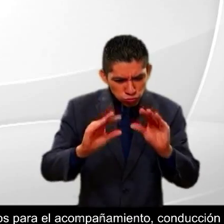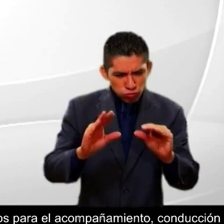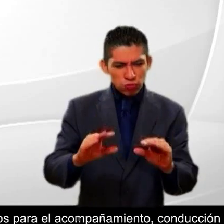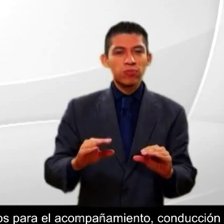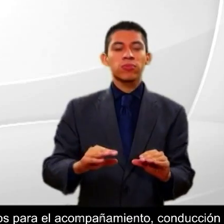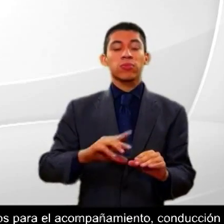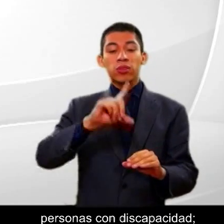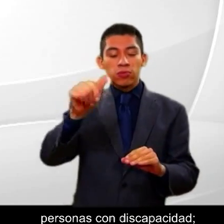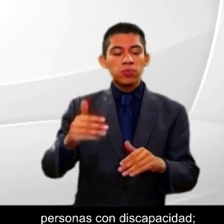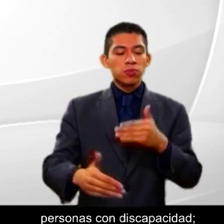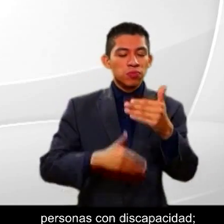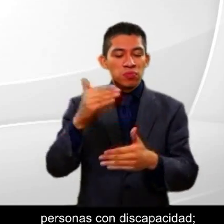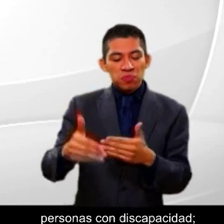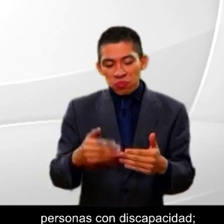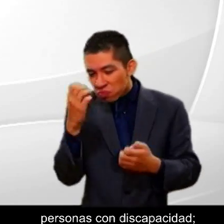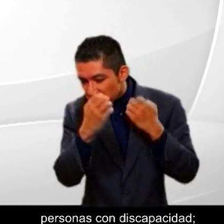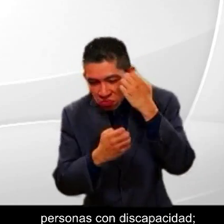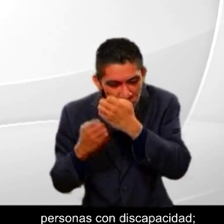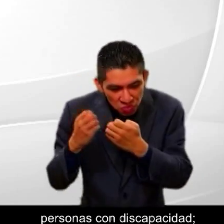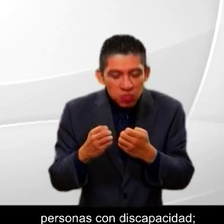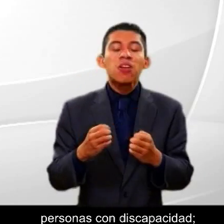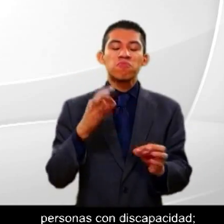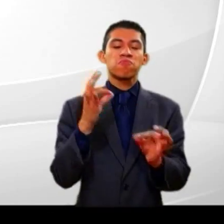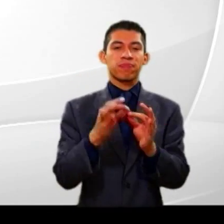auxilio de personas con discapacidad 21.